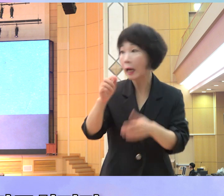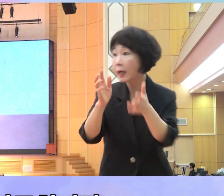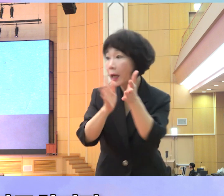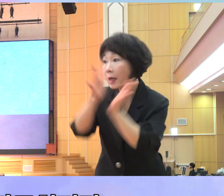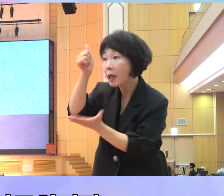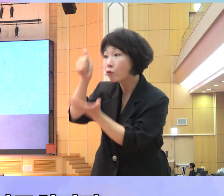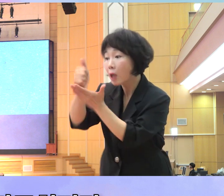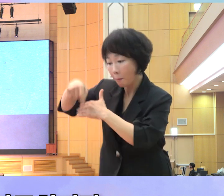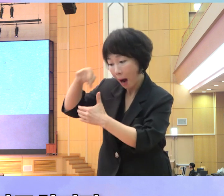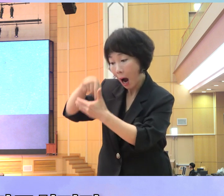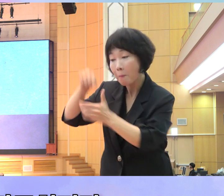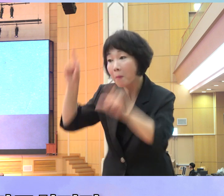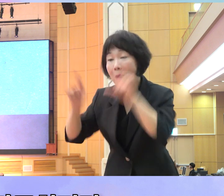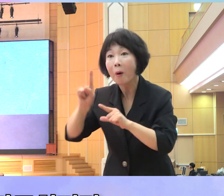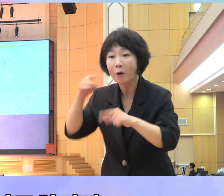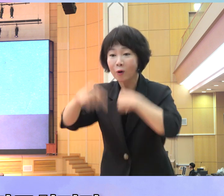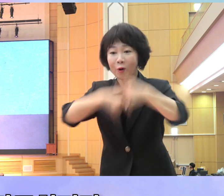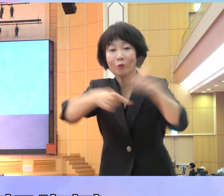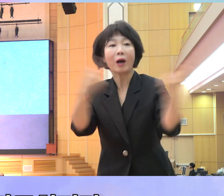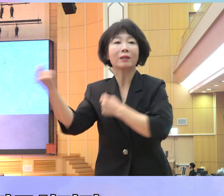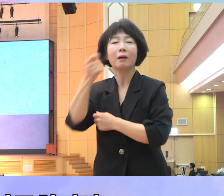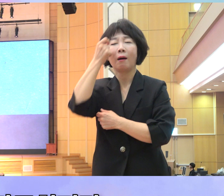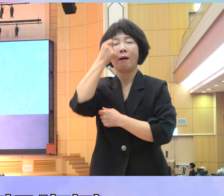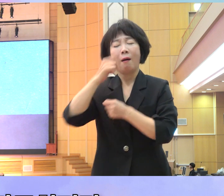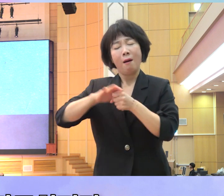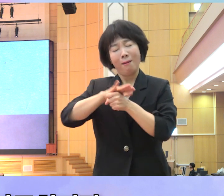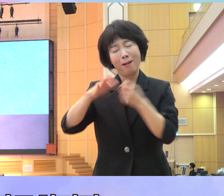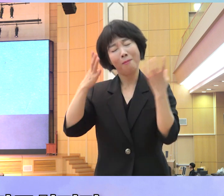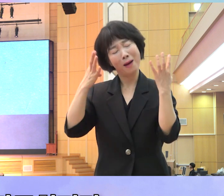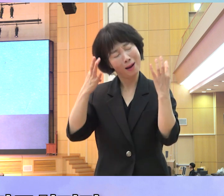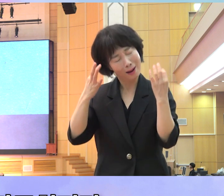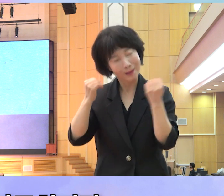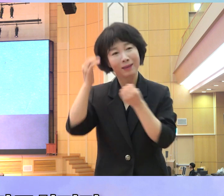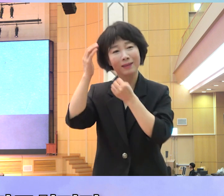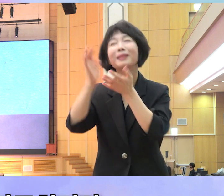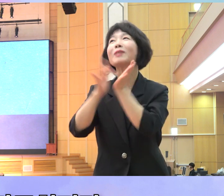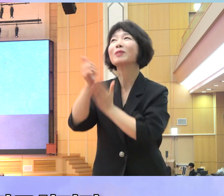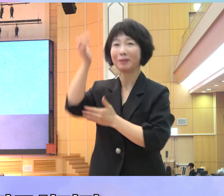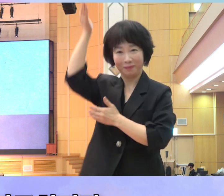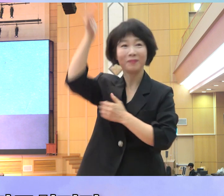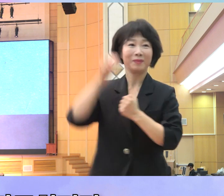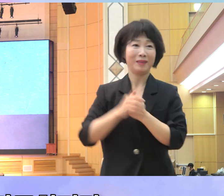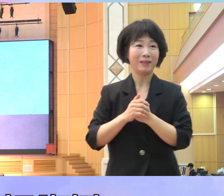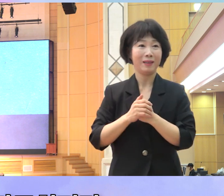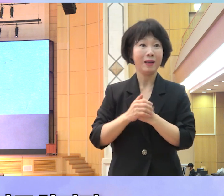긍휼하신 예수님이라는 거예요. 따라하겠습니다. 긍휼하신 예수님.